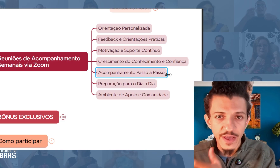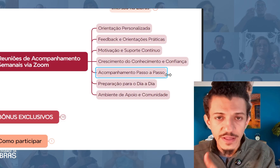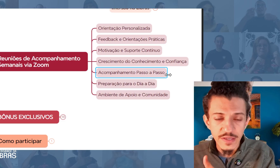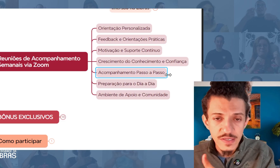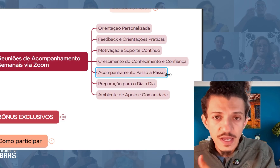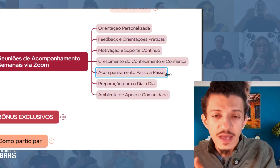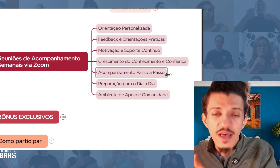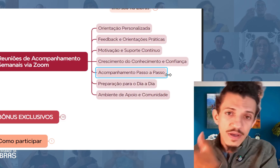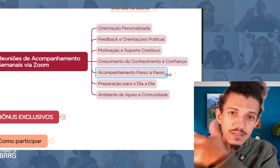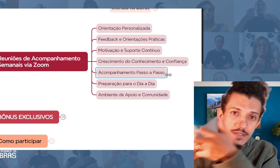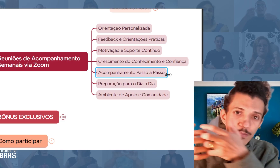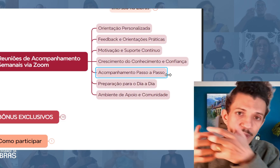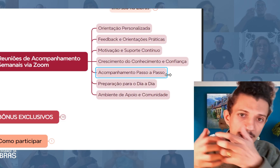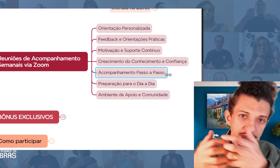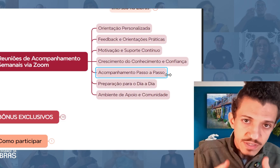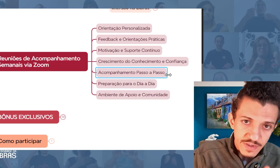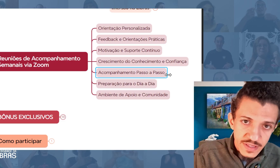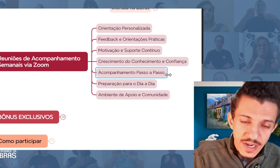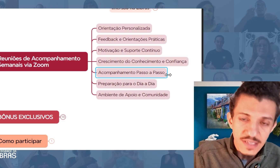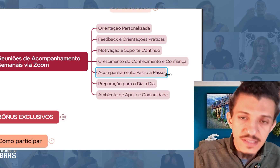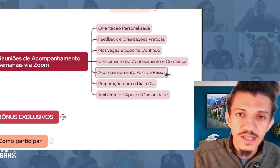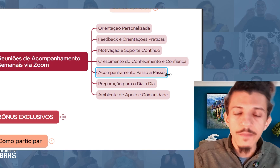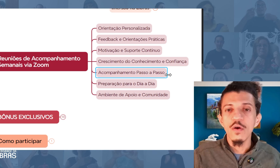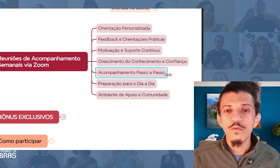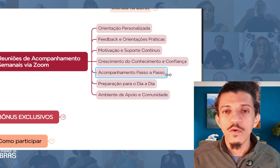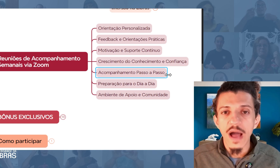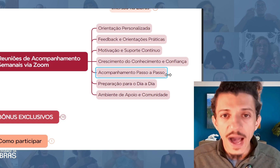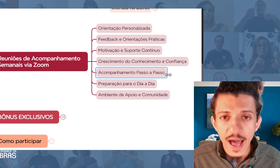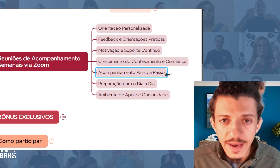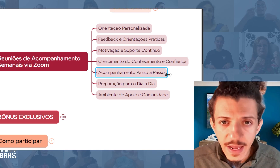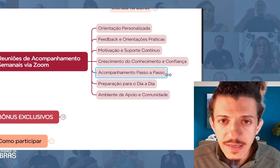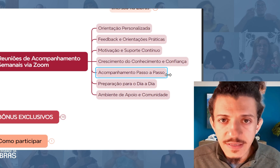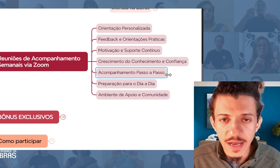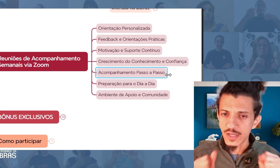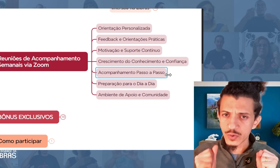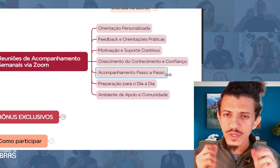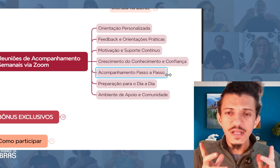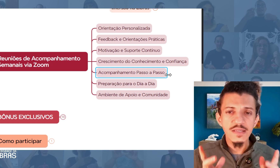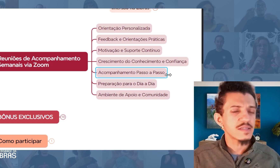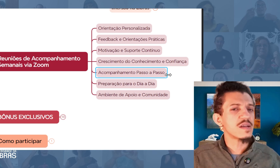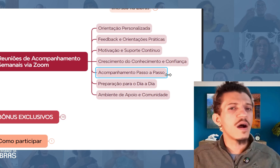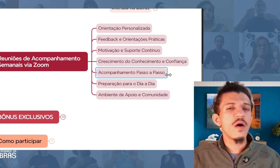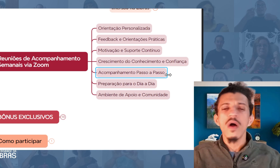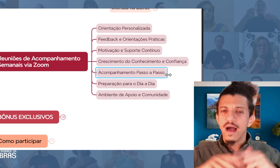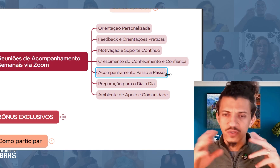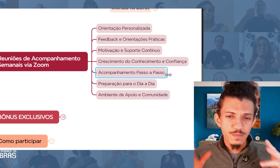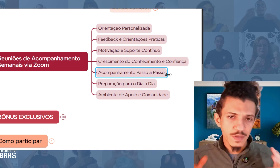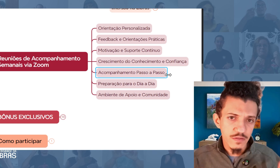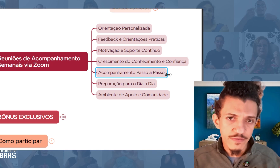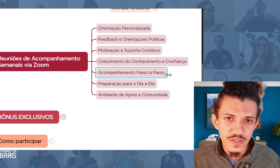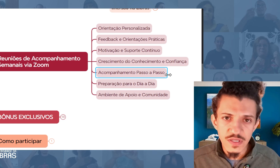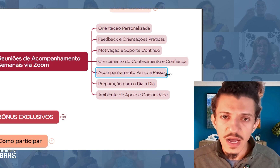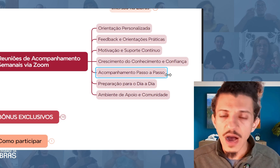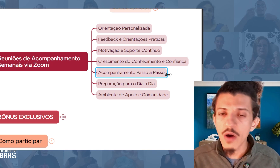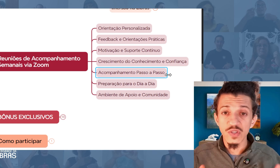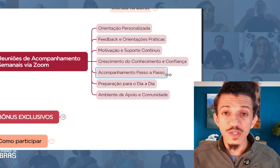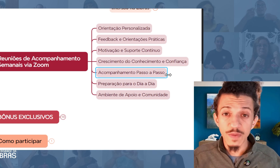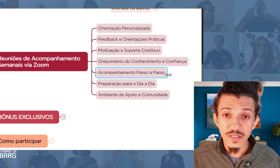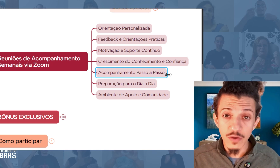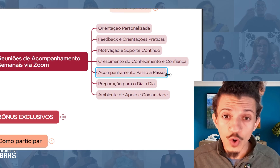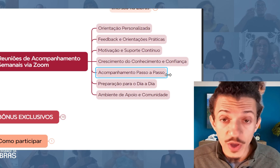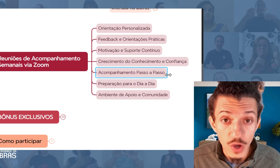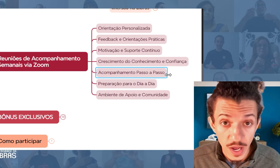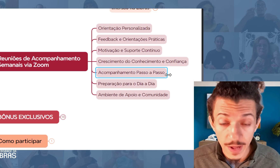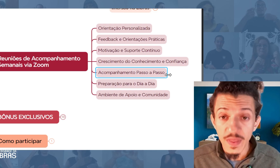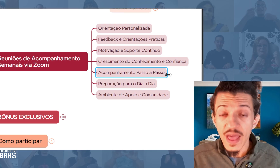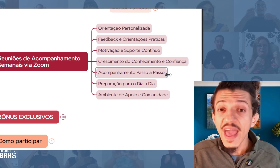feitas e são essas práticas que você vai trazer e eu vou analisar a sua sinalização, a sua expressão facial, a sua expressão corporal.